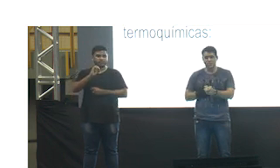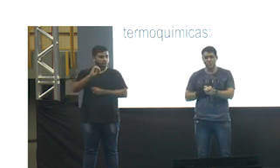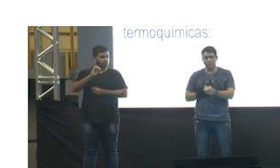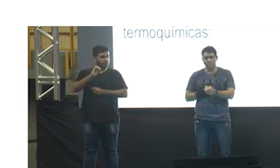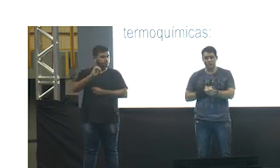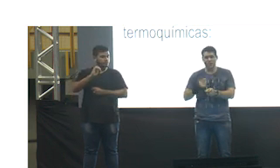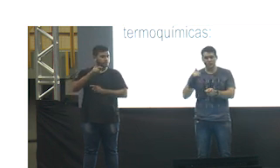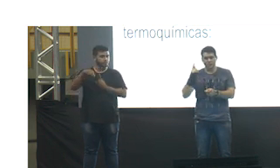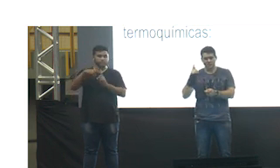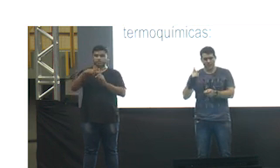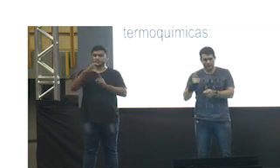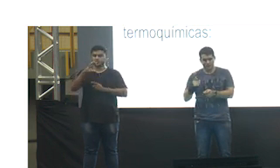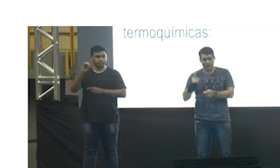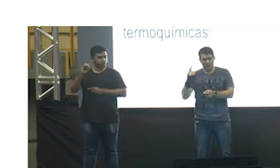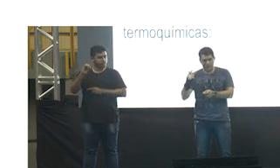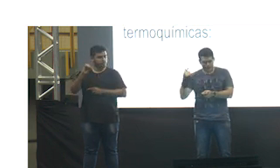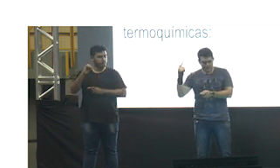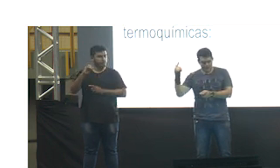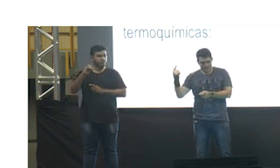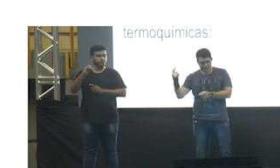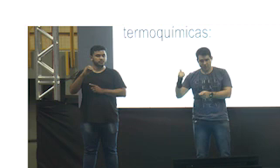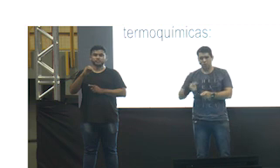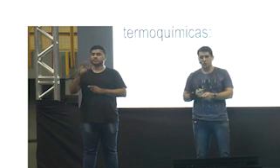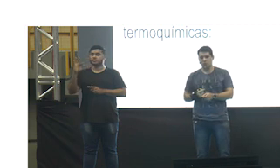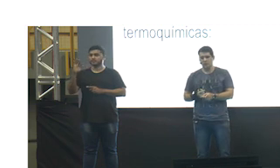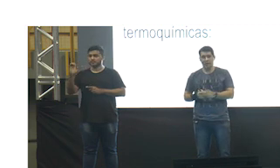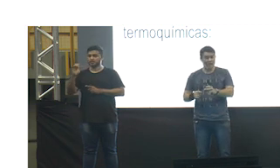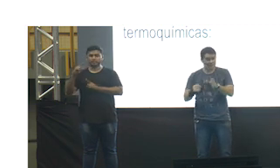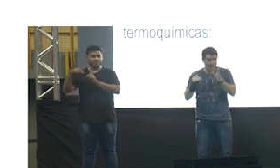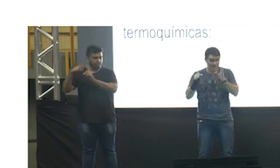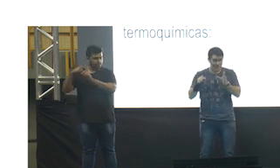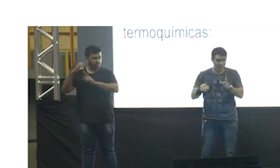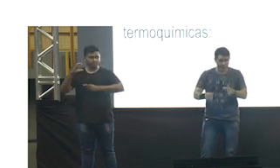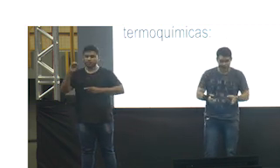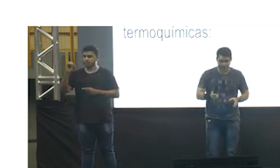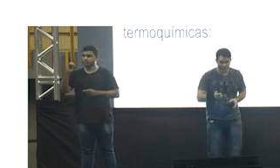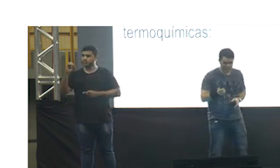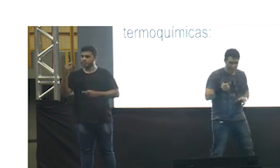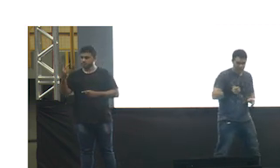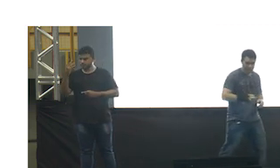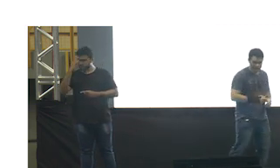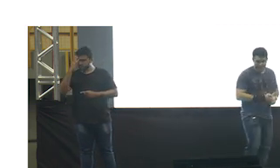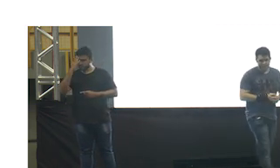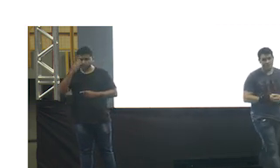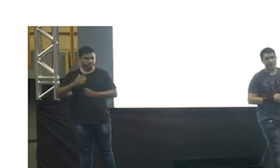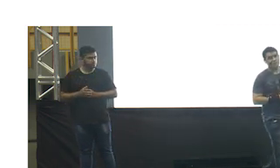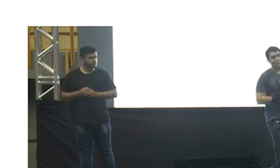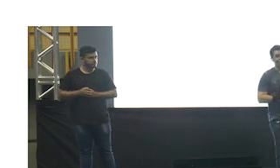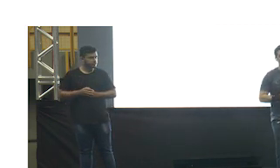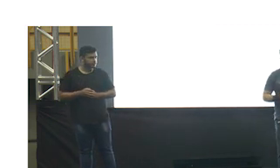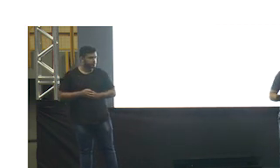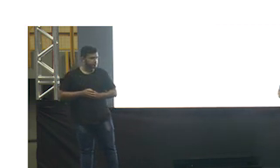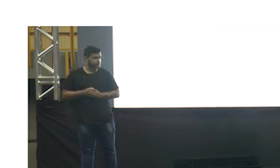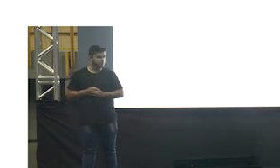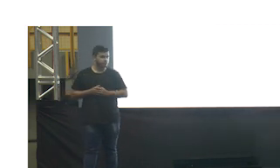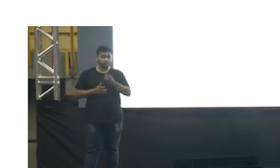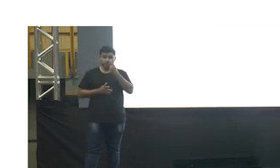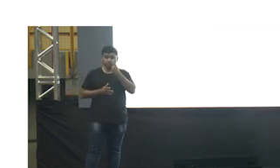CO produzindo o quê? Fe mais CO2. Essa é a reação que eu quero. Olha as reações que a questão me